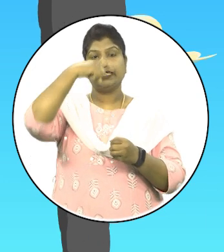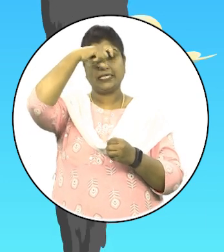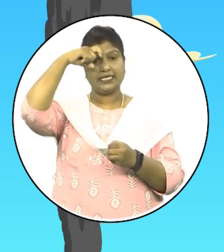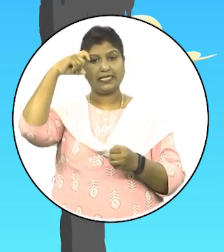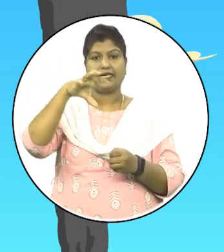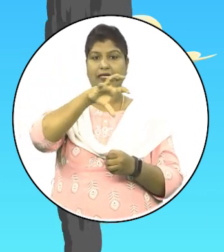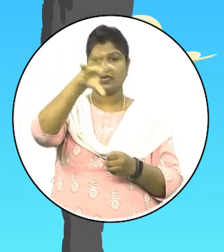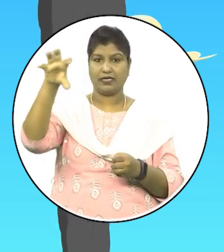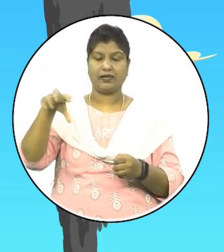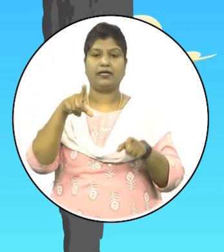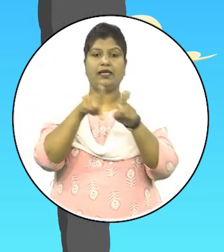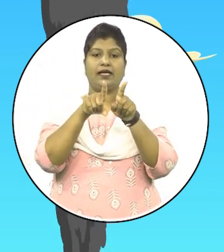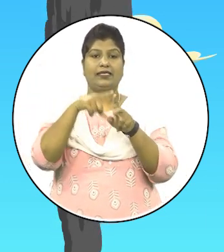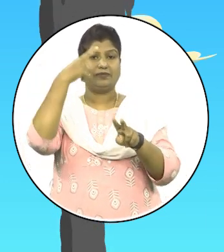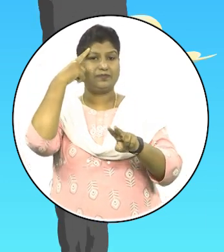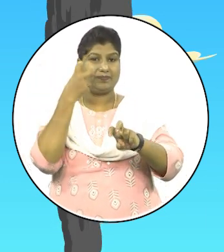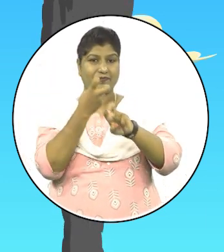उद्योग जैसे ग्रेनाइट,